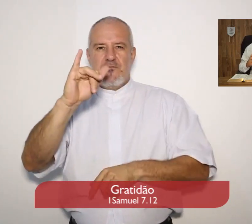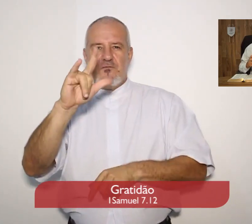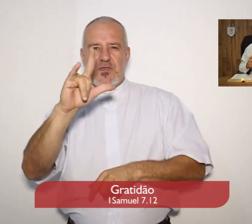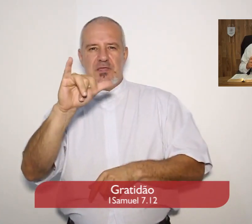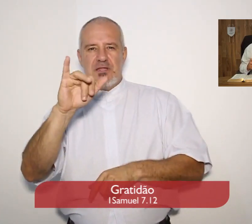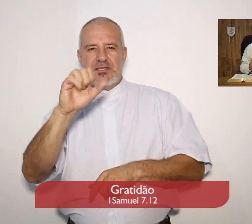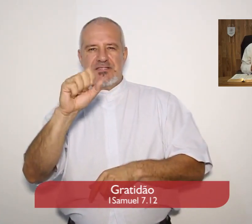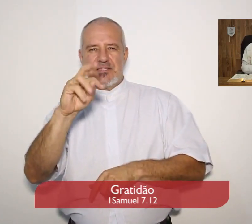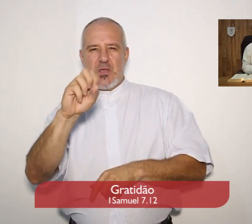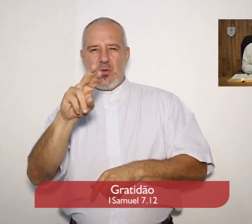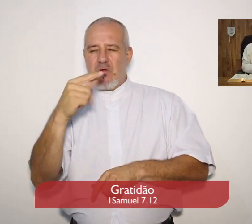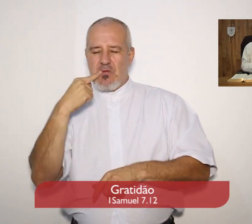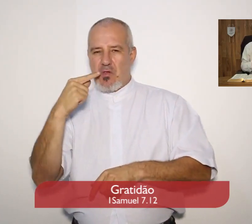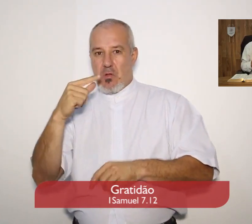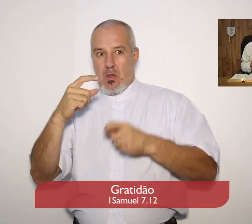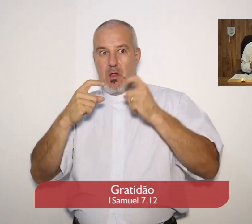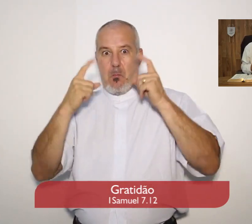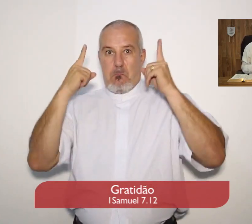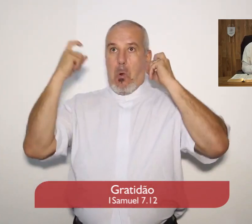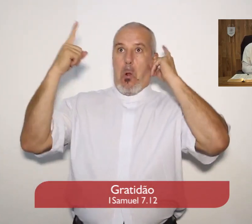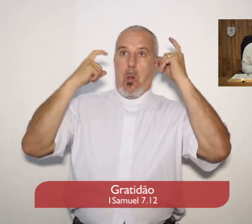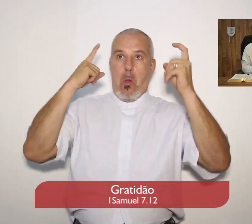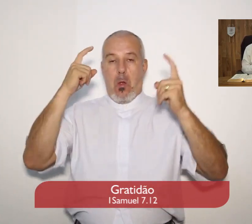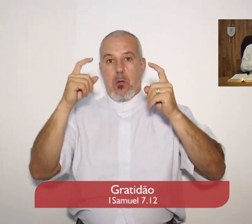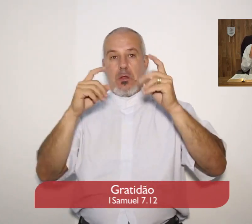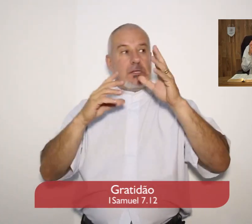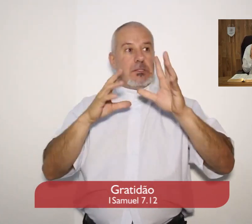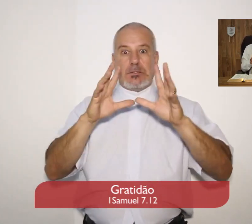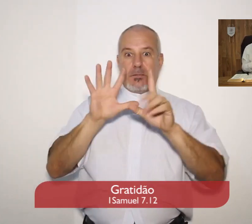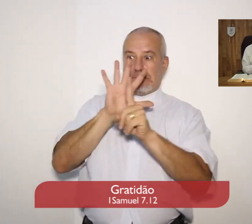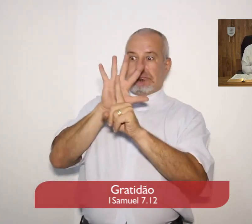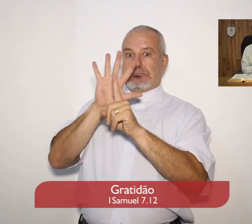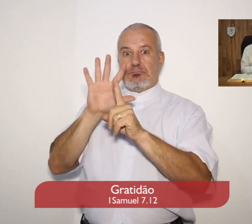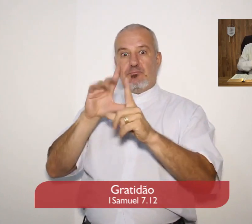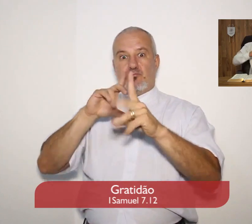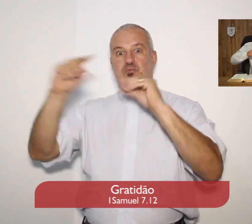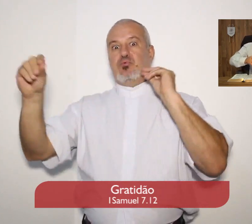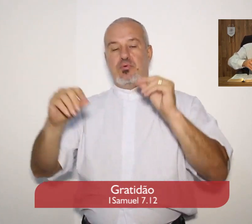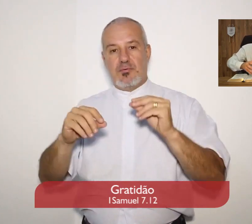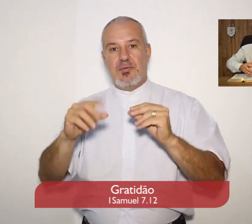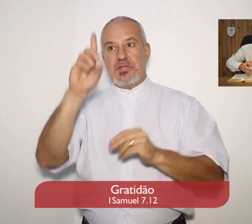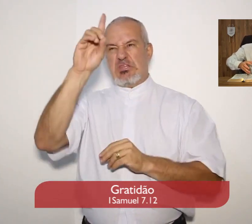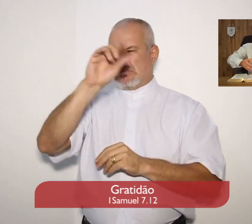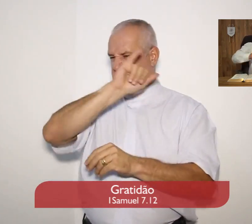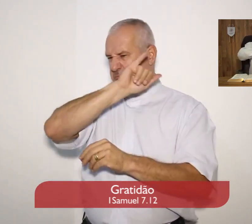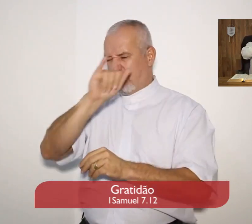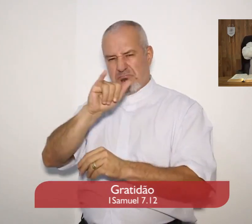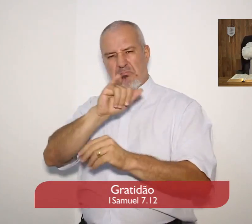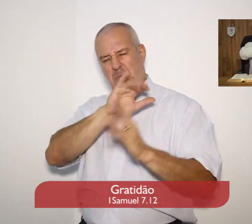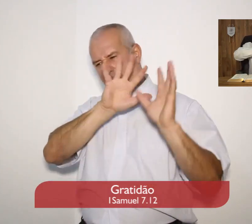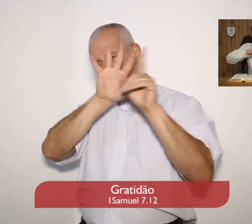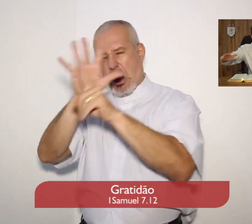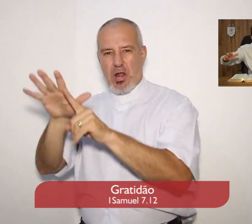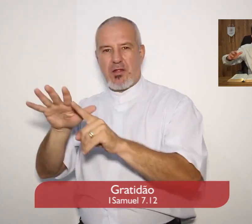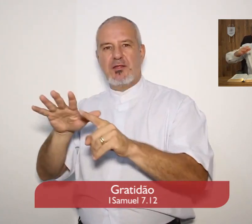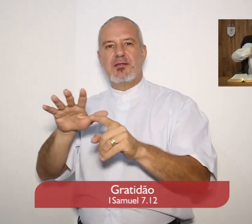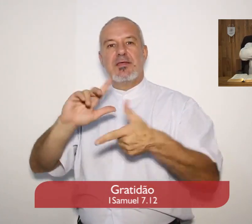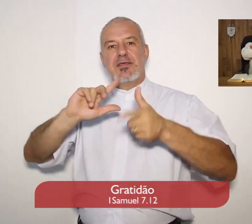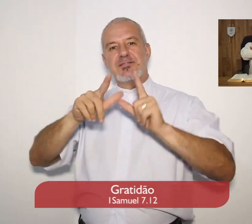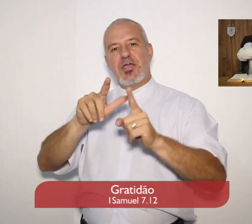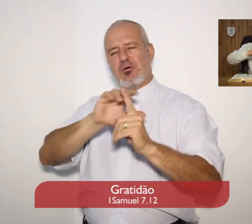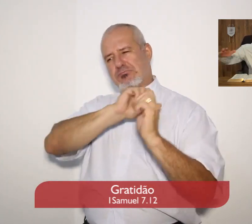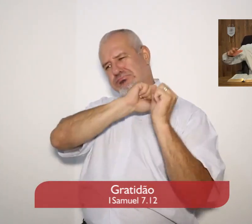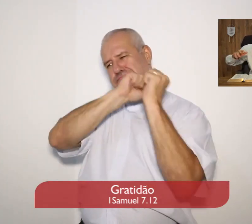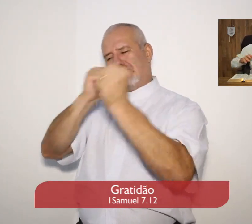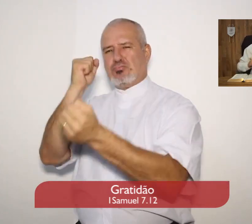ficaram confundidos de tal modo que foi fácil para que Israel pudesse atacar